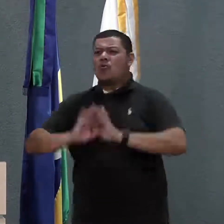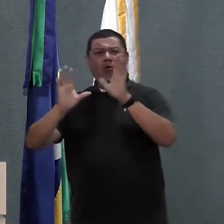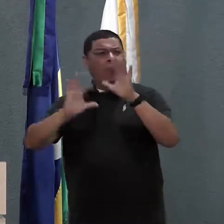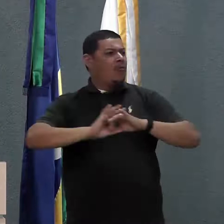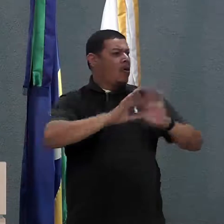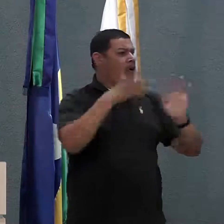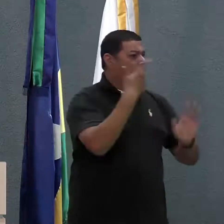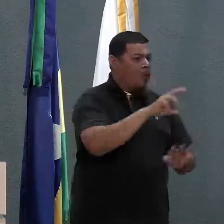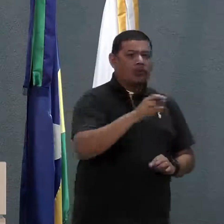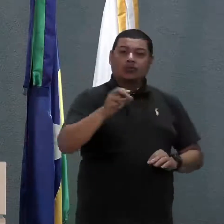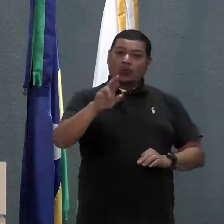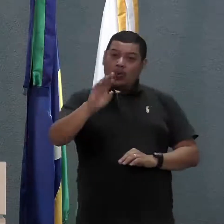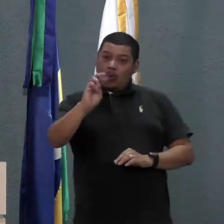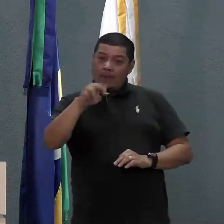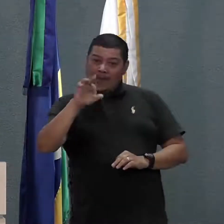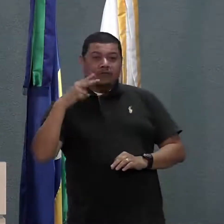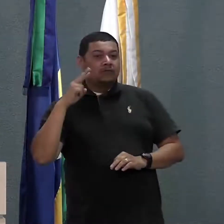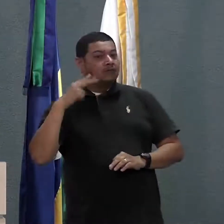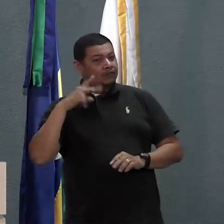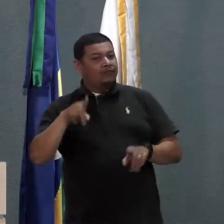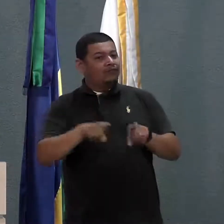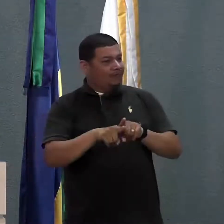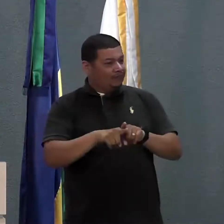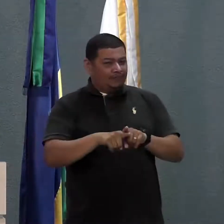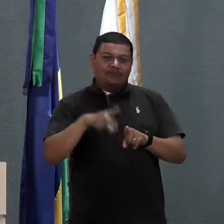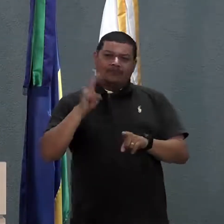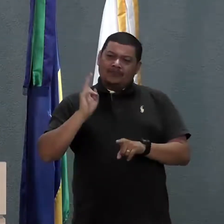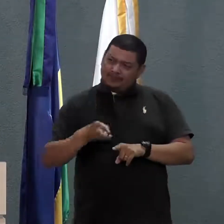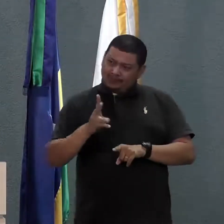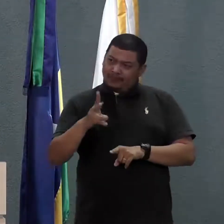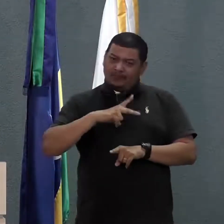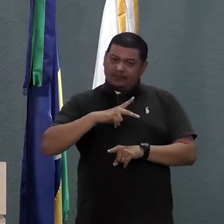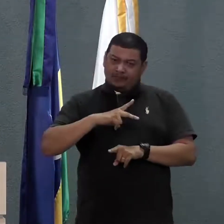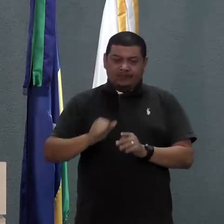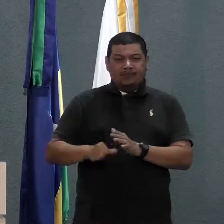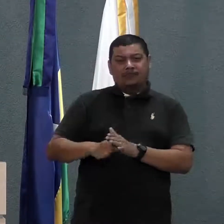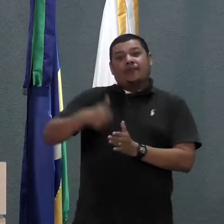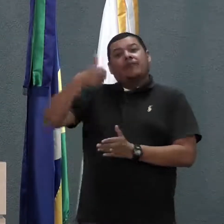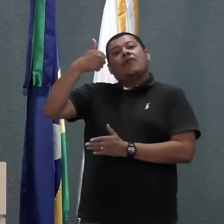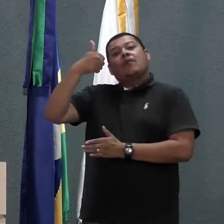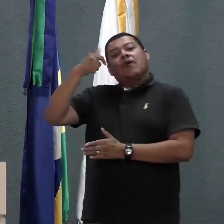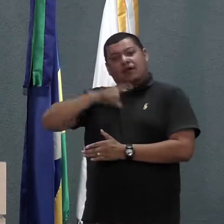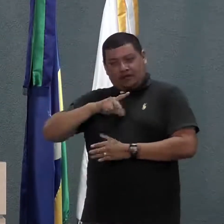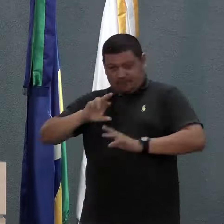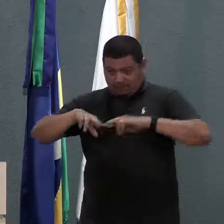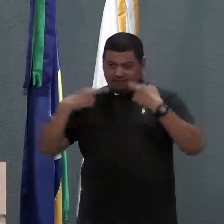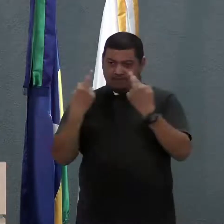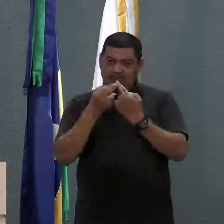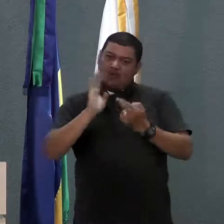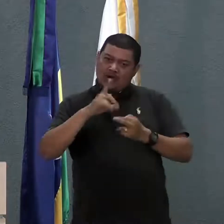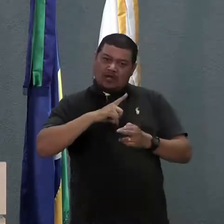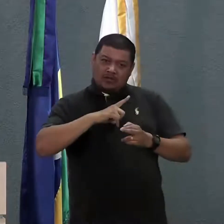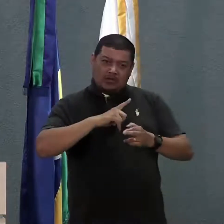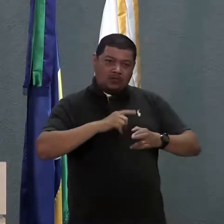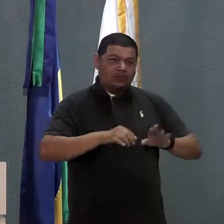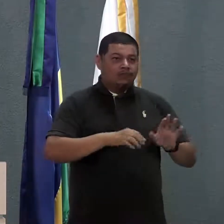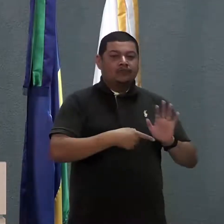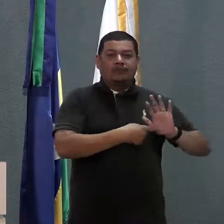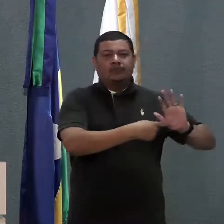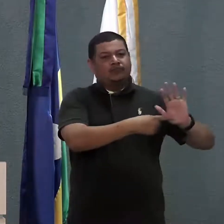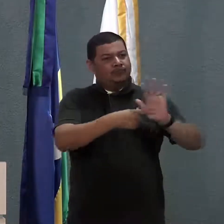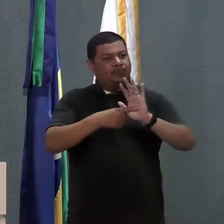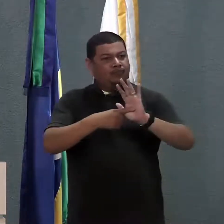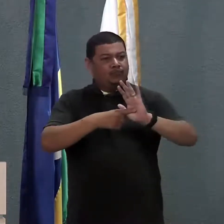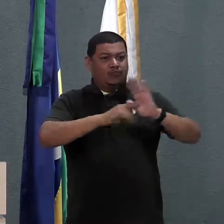tantos outros. Então, a OAB sempre esteve presente desde o primeiro comitê econômico criado, fazendo campanhas para doação